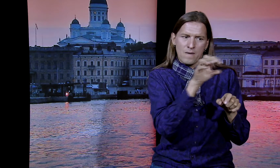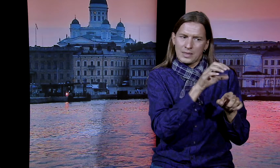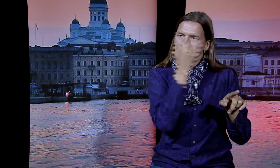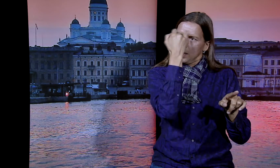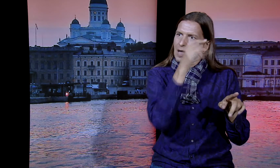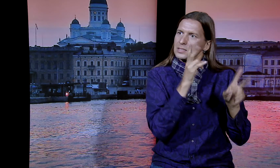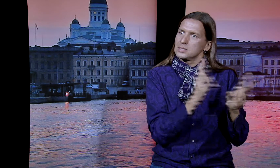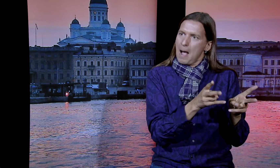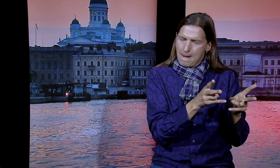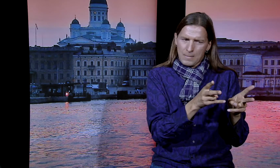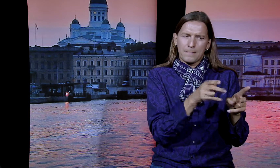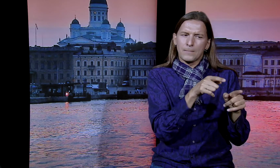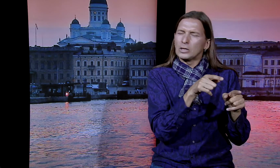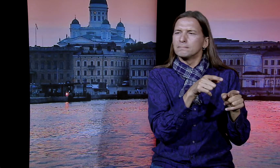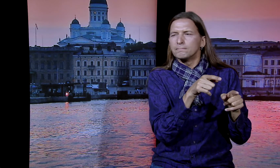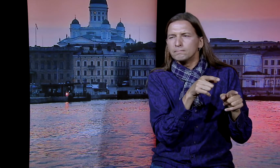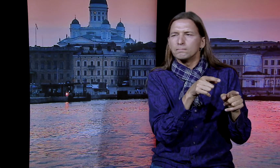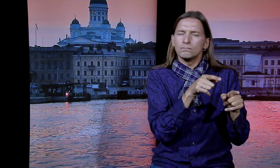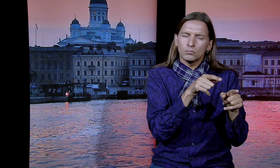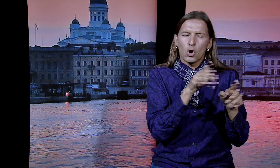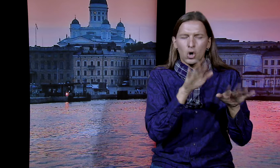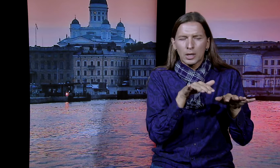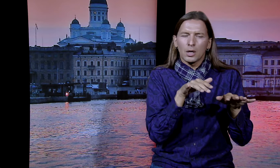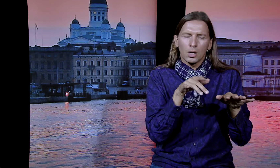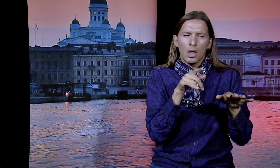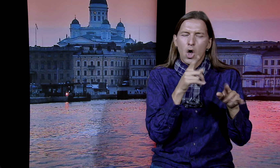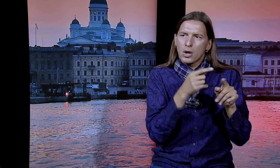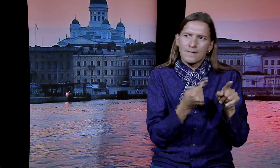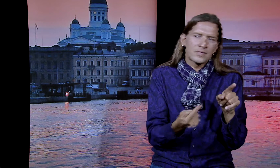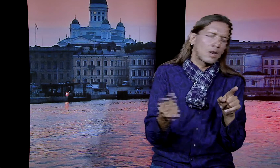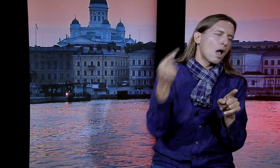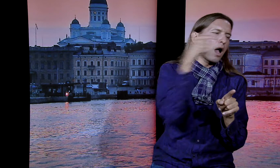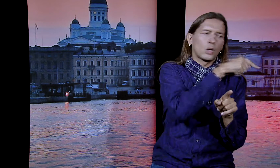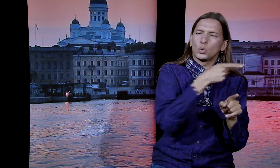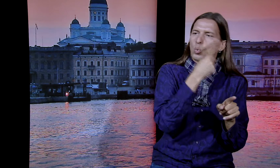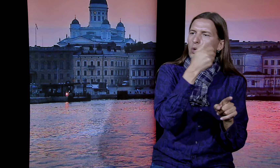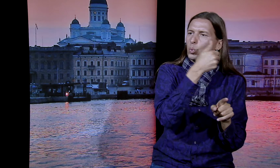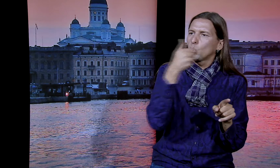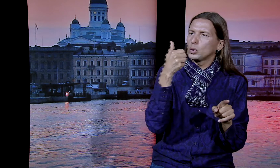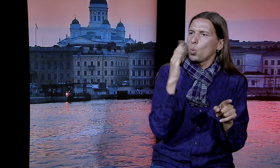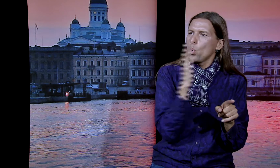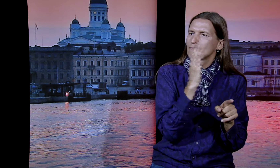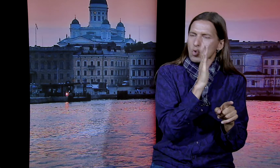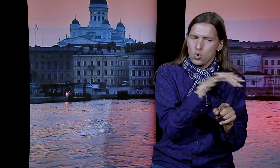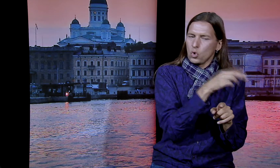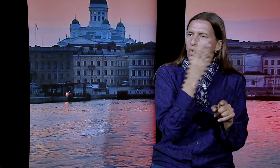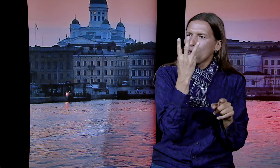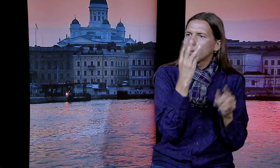Kuuro David Hirn toimitti kuvitetun sanakirjan, jossa viittomat oli valokuvattu liikeratoineen. Viittoman